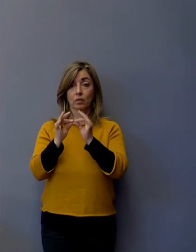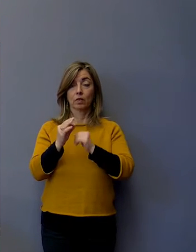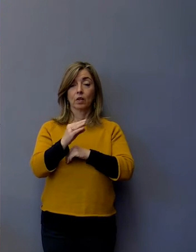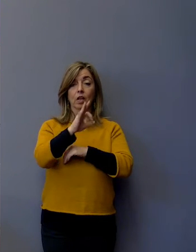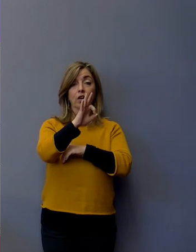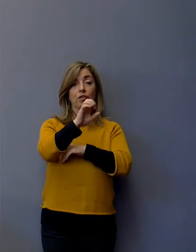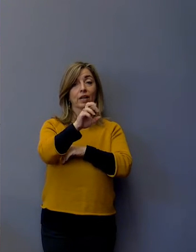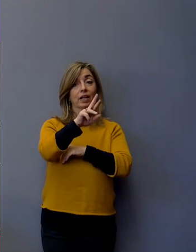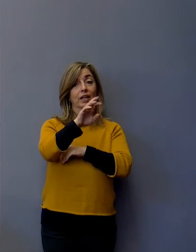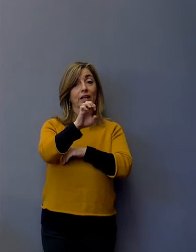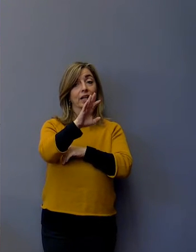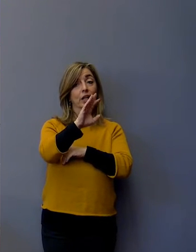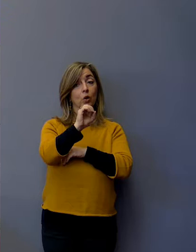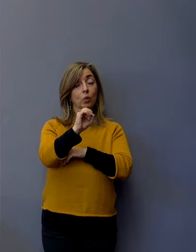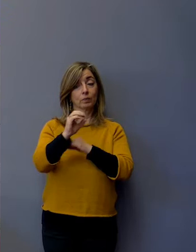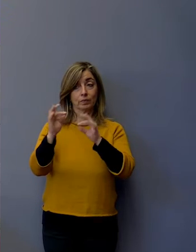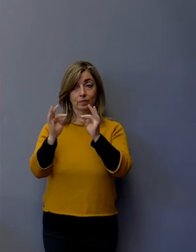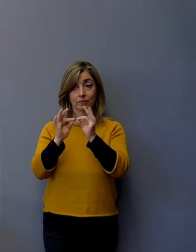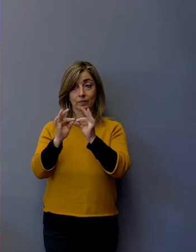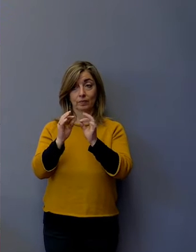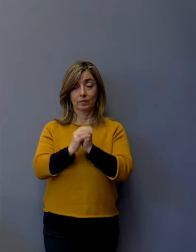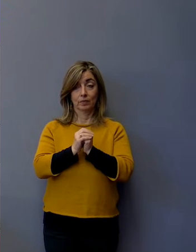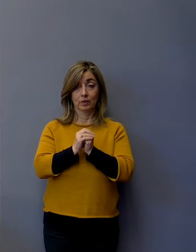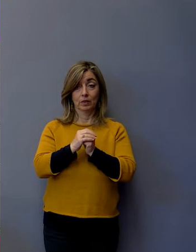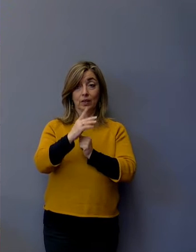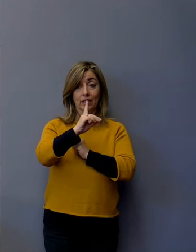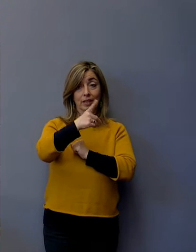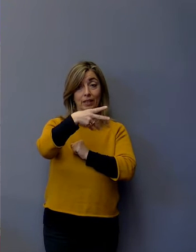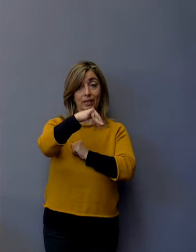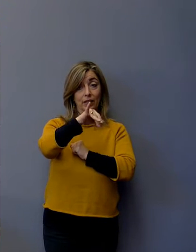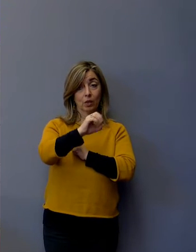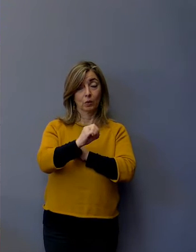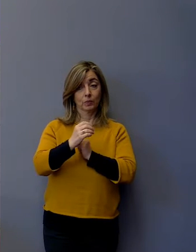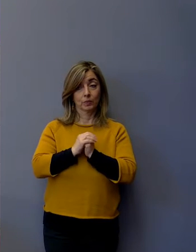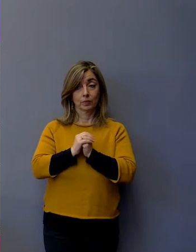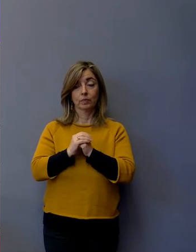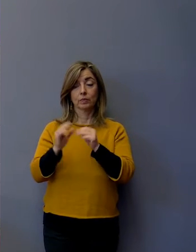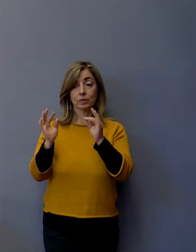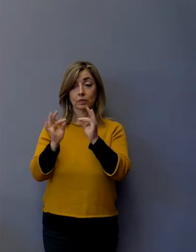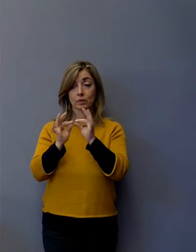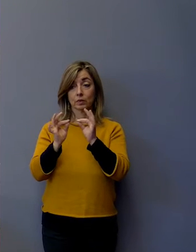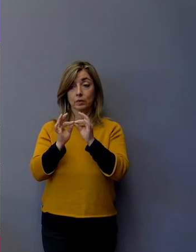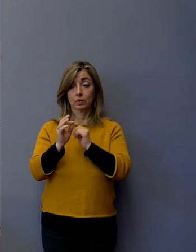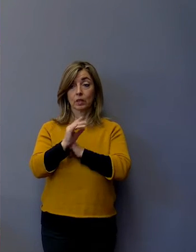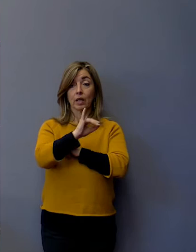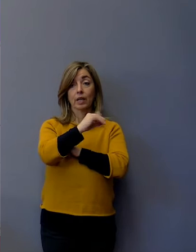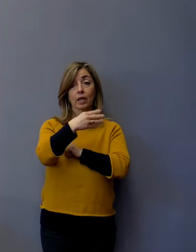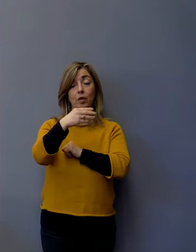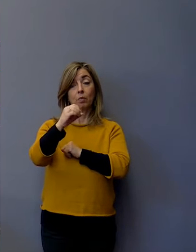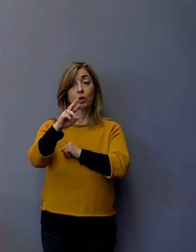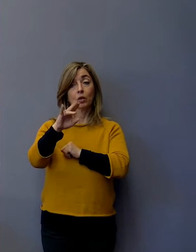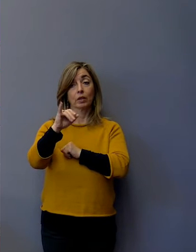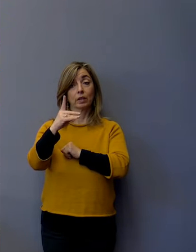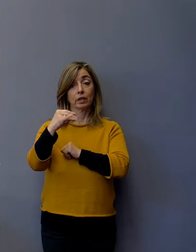ferrero favorevole consigliere grillo favorevole consigliere immordino